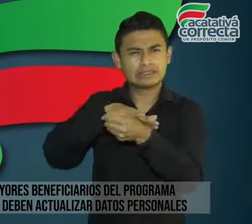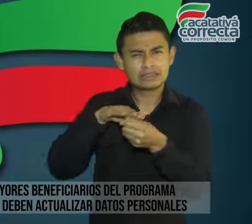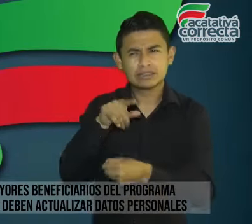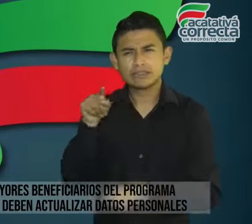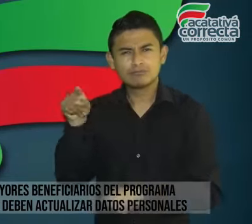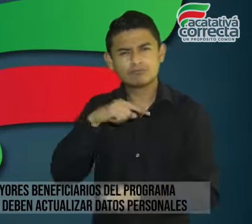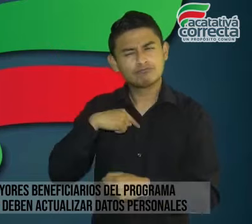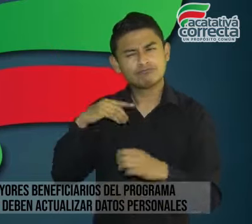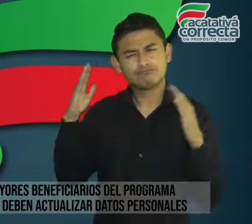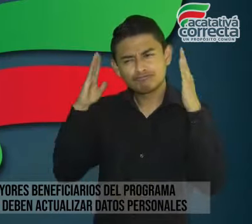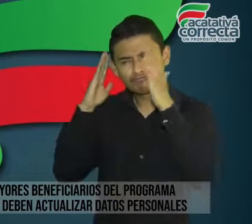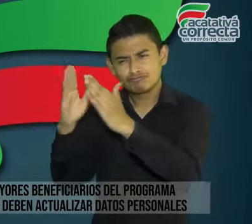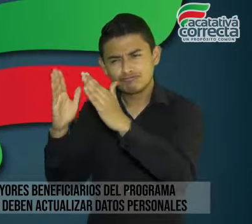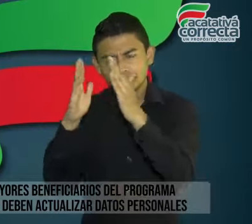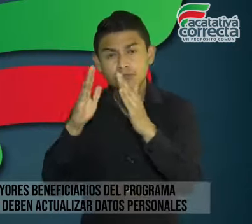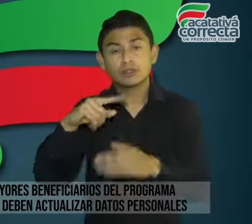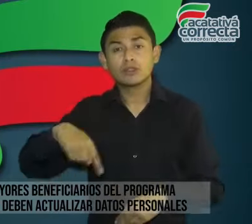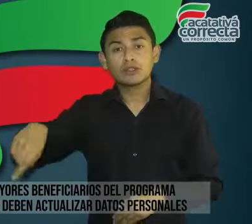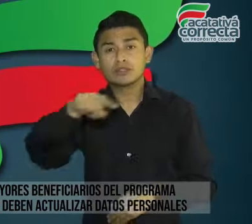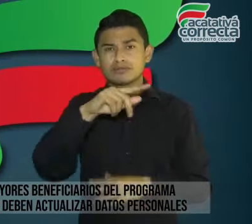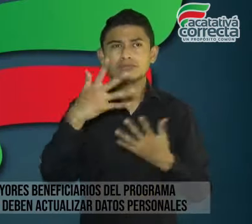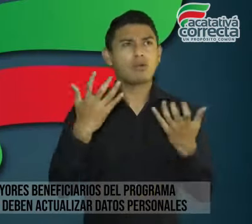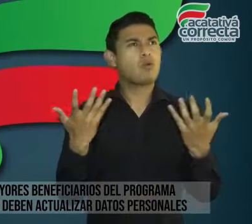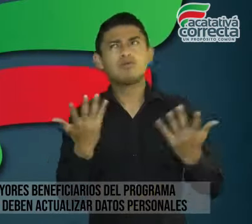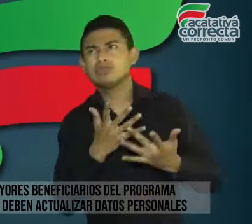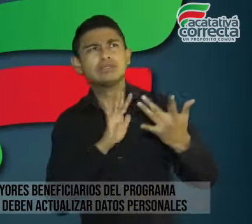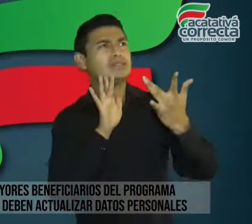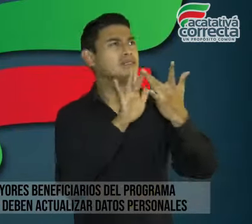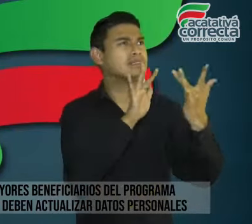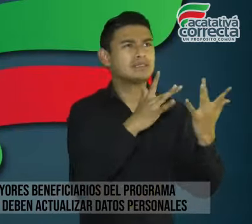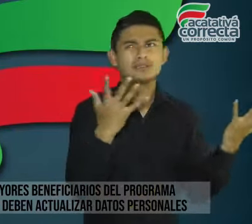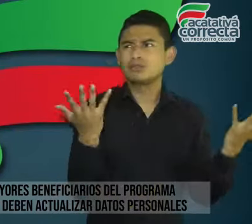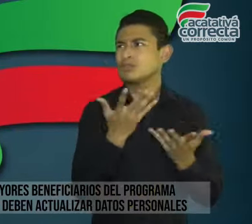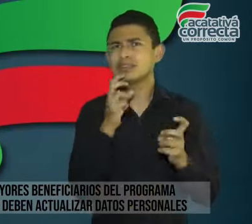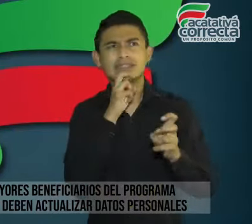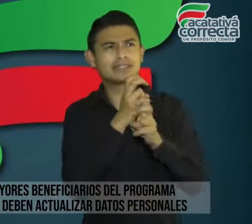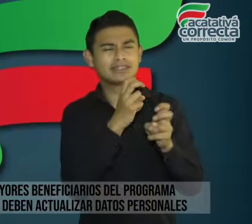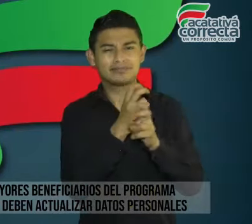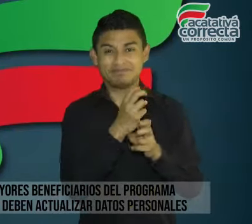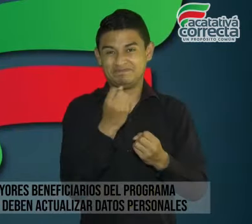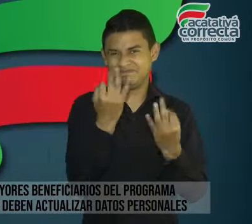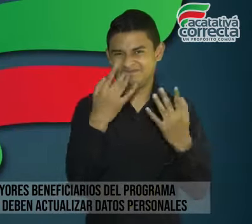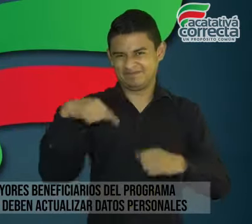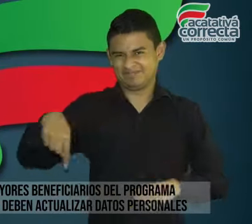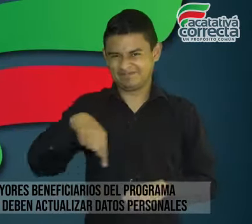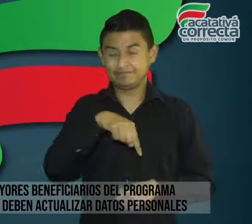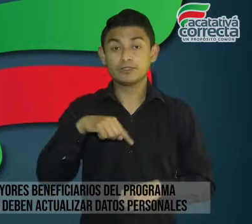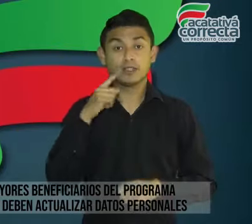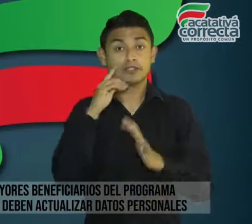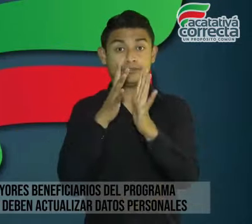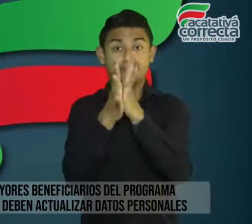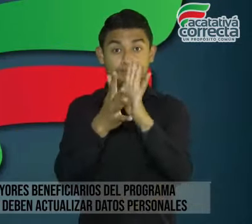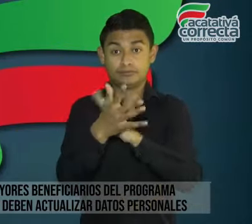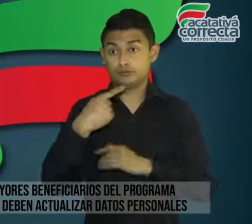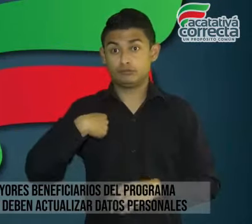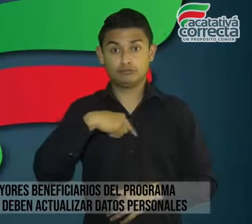comunicarse a las líneas telefónicas 318-804-4355 y 318